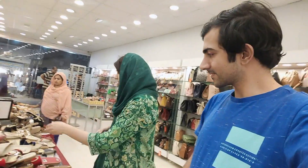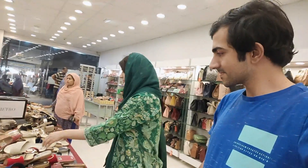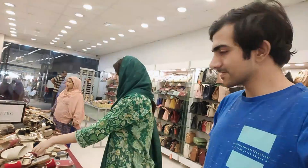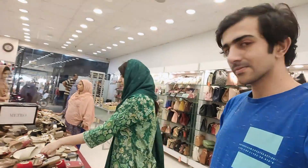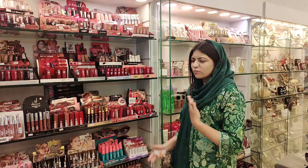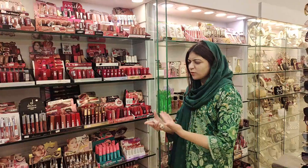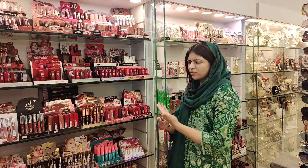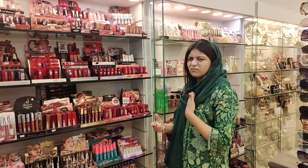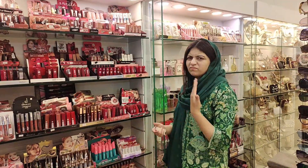हैं,